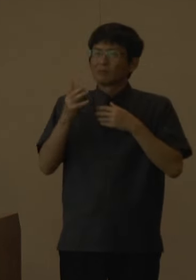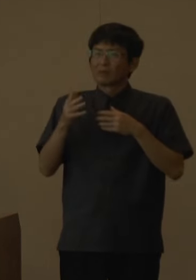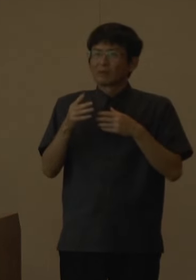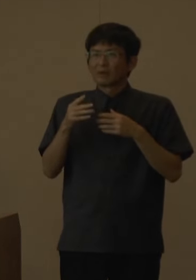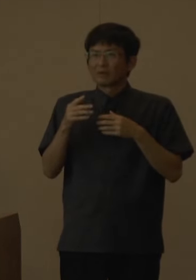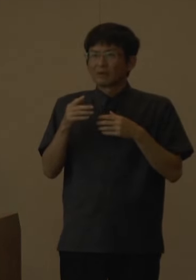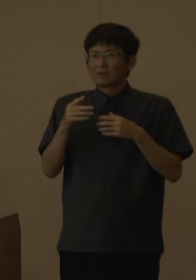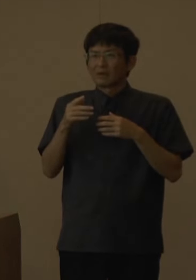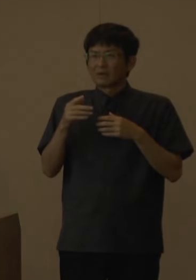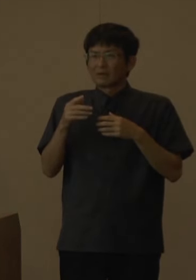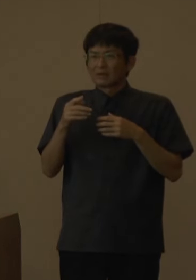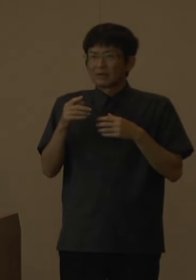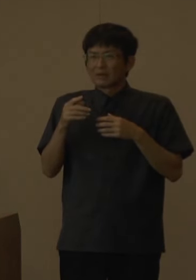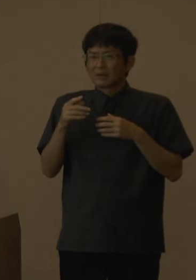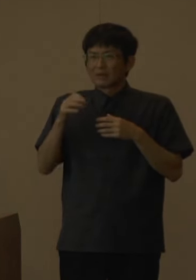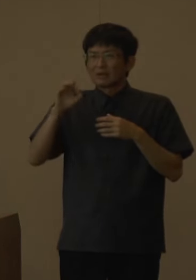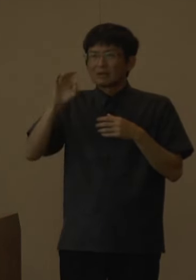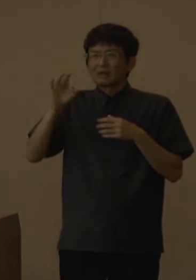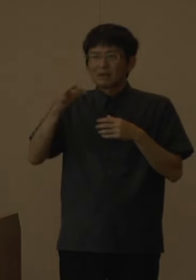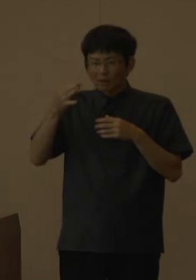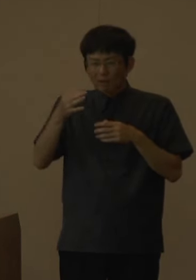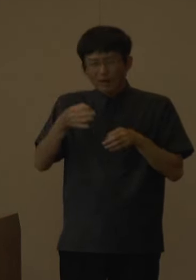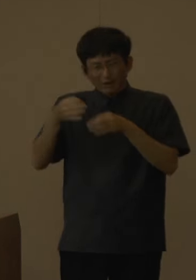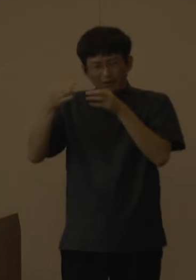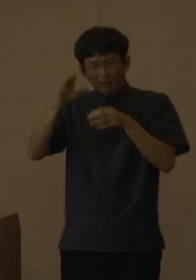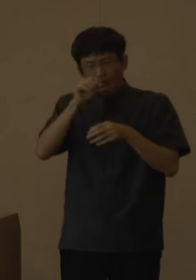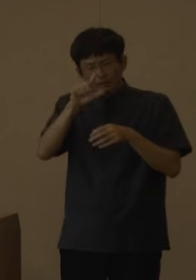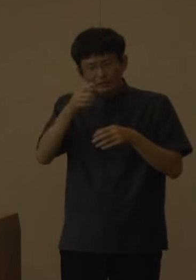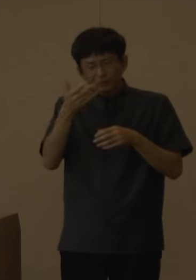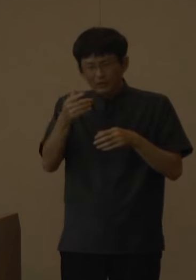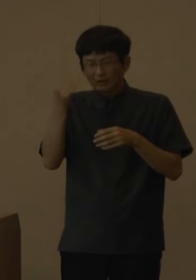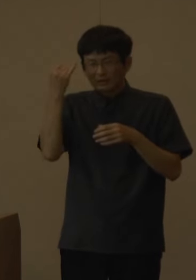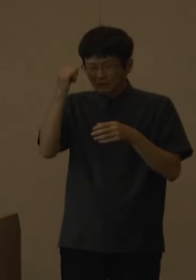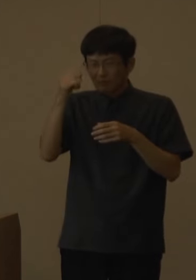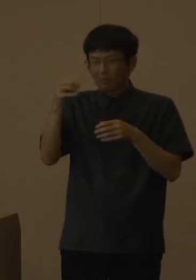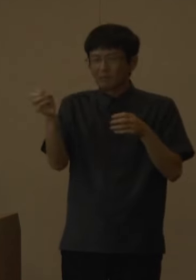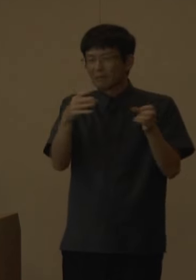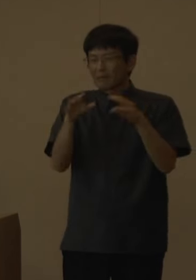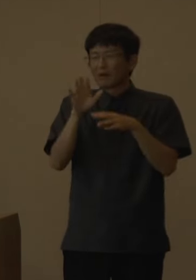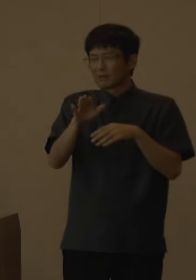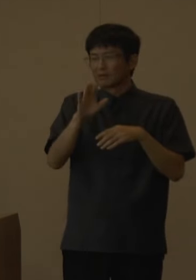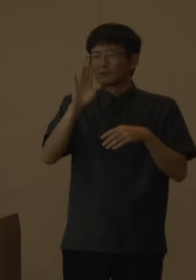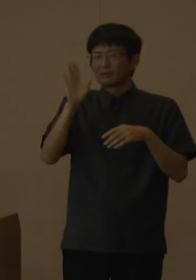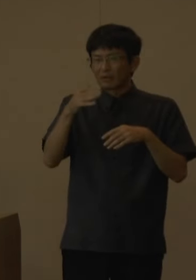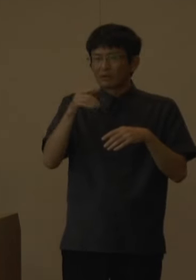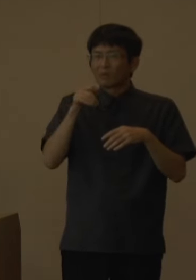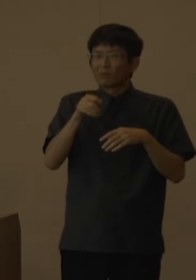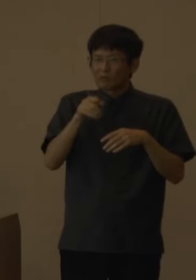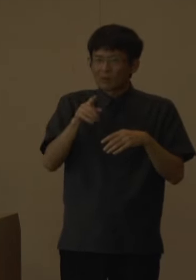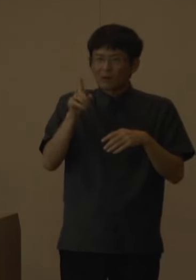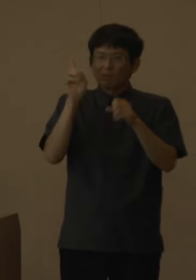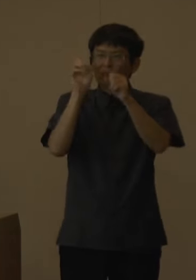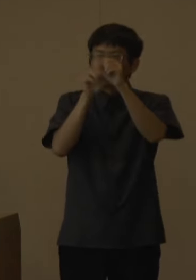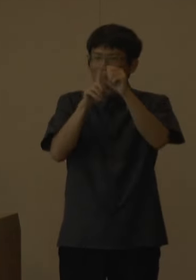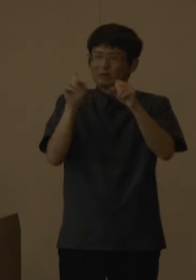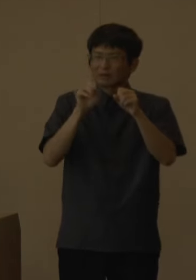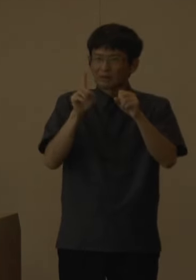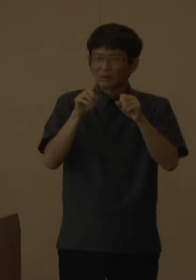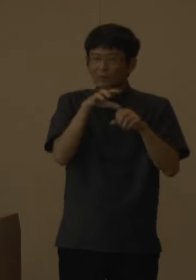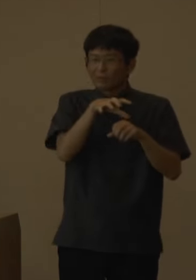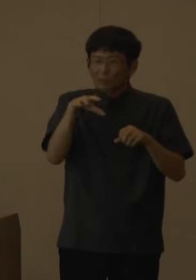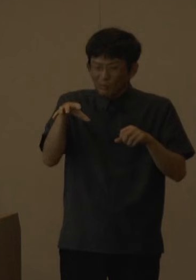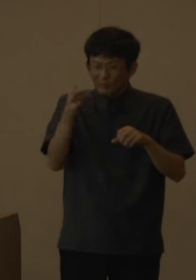収入は税収を上げていけばいった方がいいのではないかというんですけども、これはどの目的でどこにどれだ